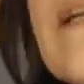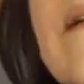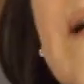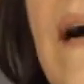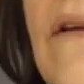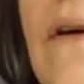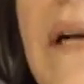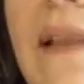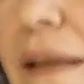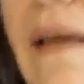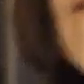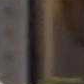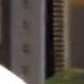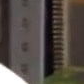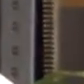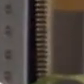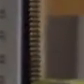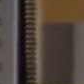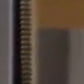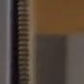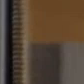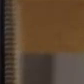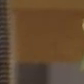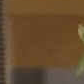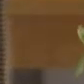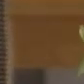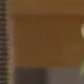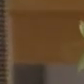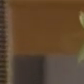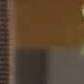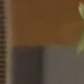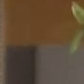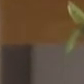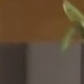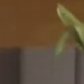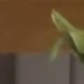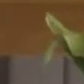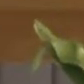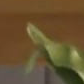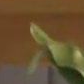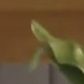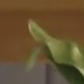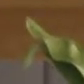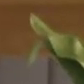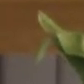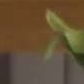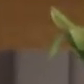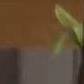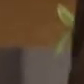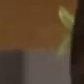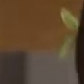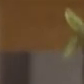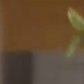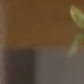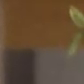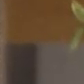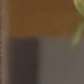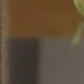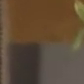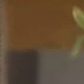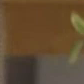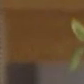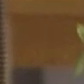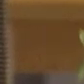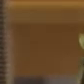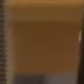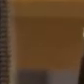los investigadores, de los docentes, como este objetivo de estar permanentemente